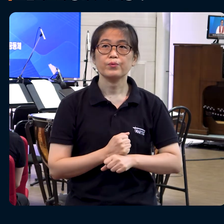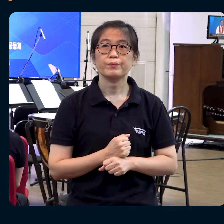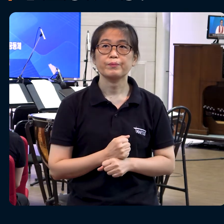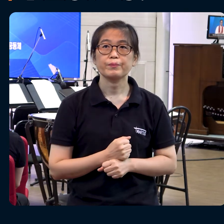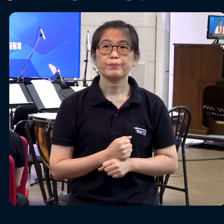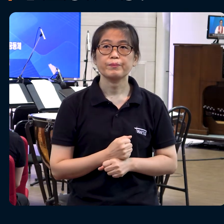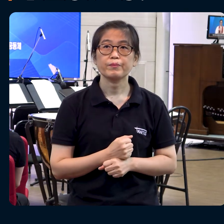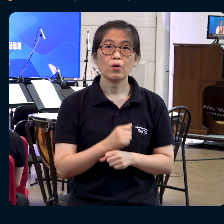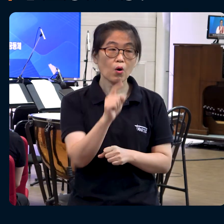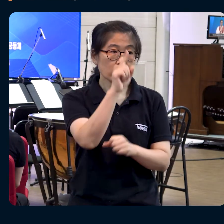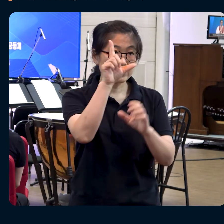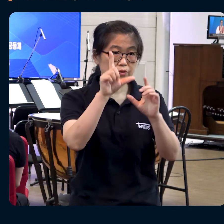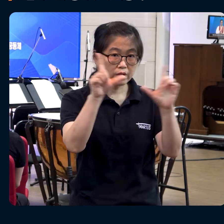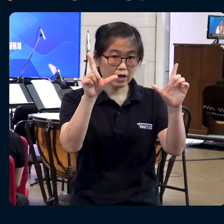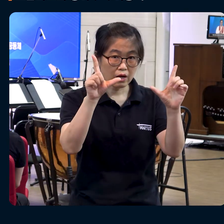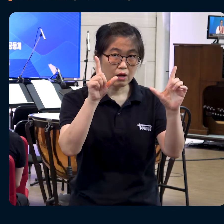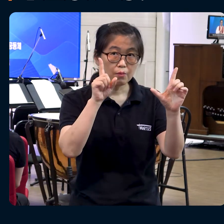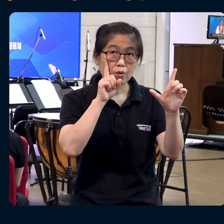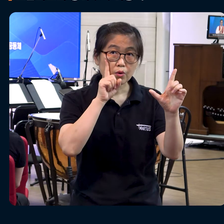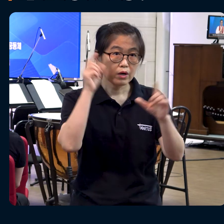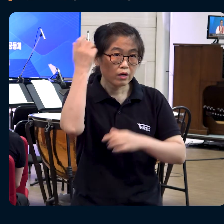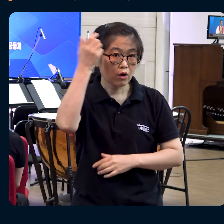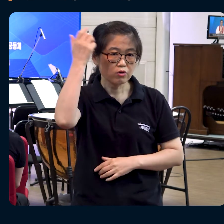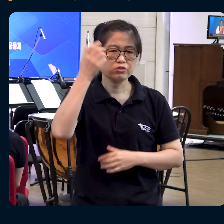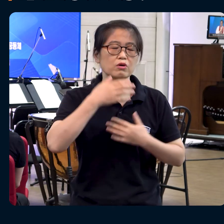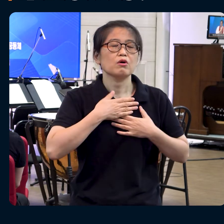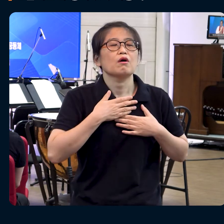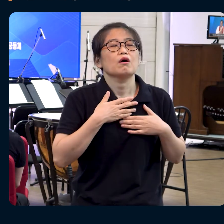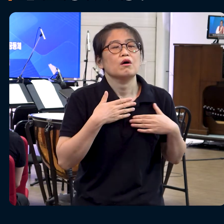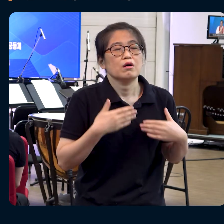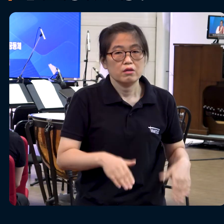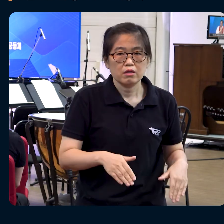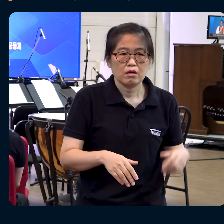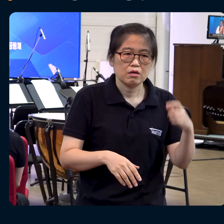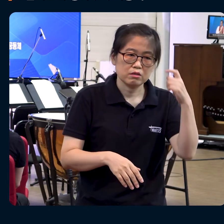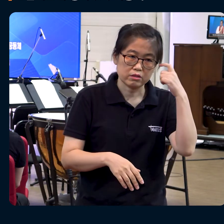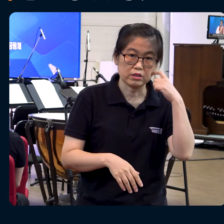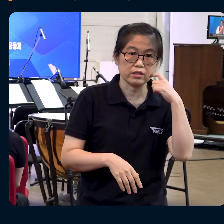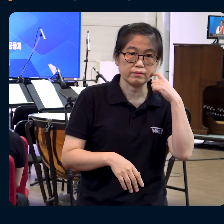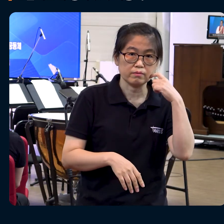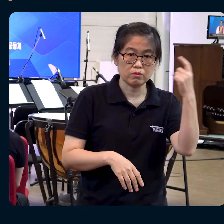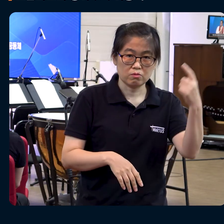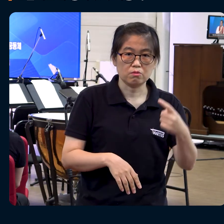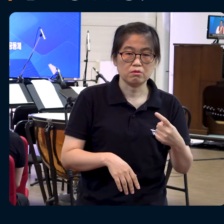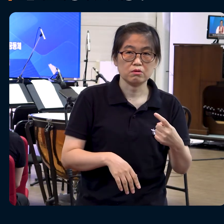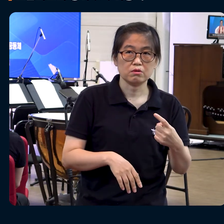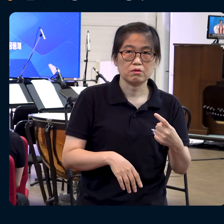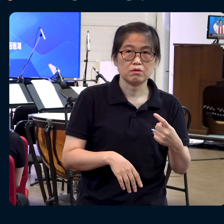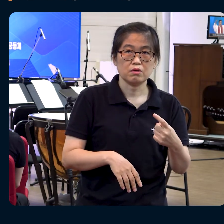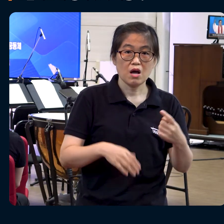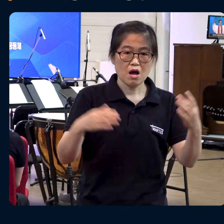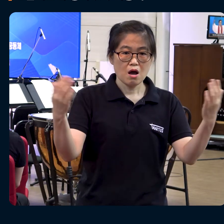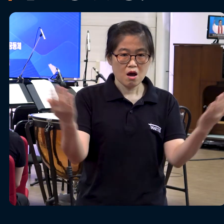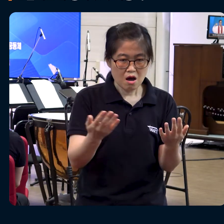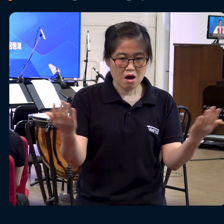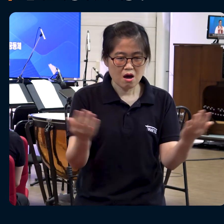부흥사로서 사역을 하는데, 그런데 그러다 보니까 어느 순간 자기가 완전히 영적으로 지쳤다는 걸 발견한 거예요.